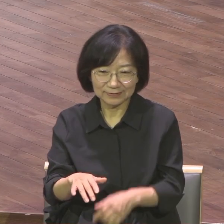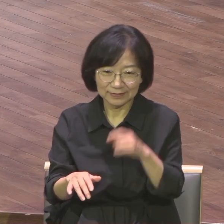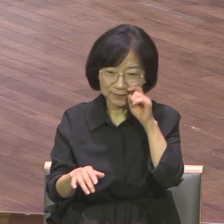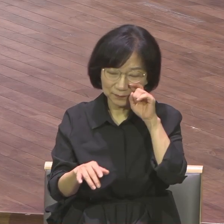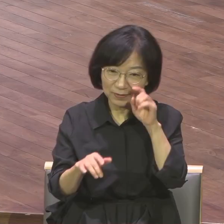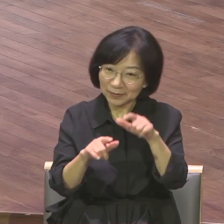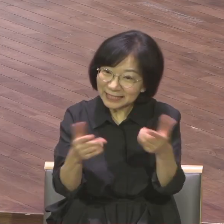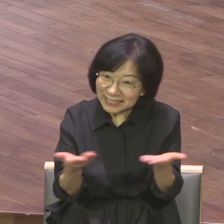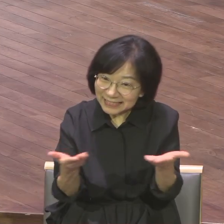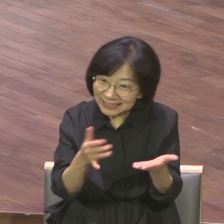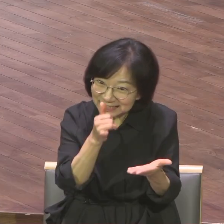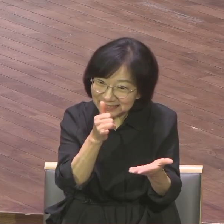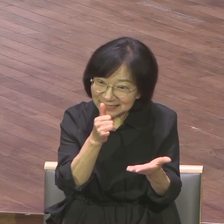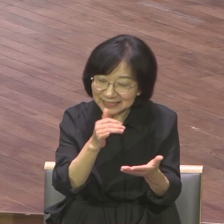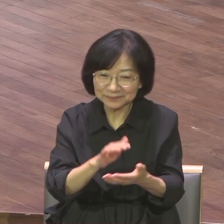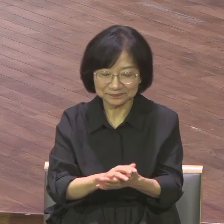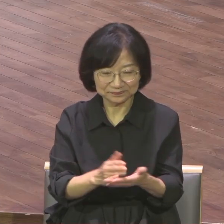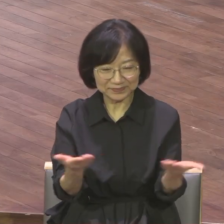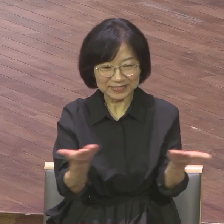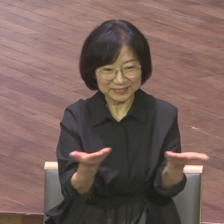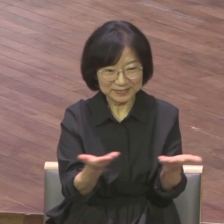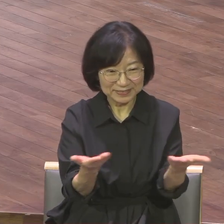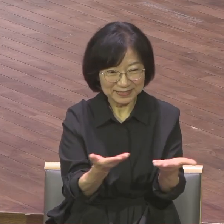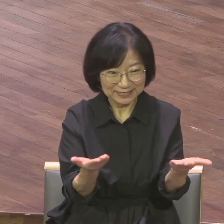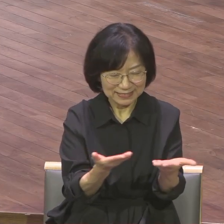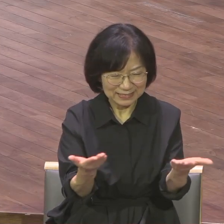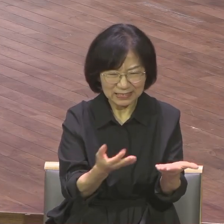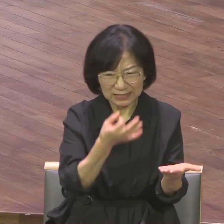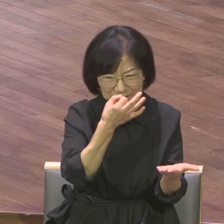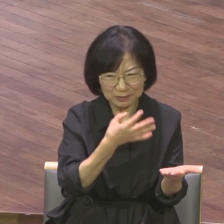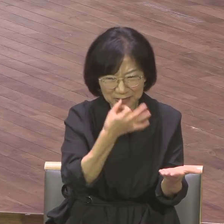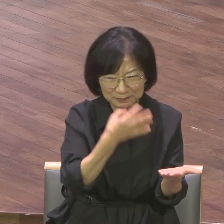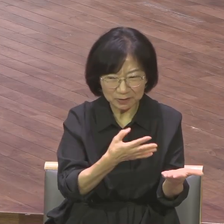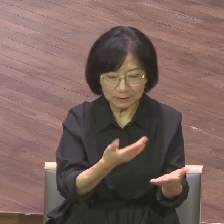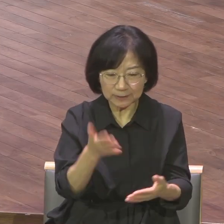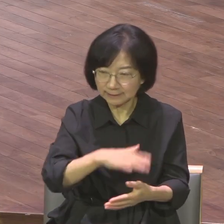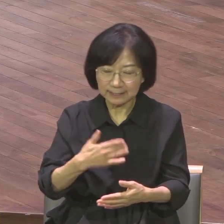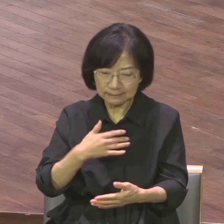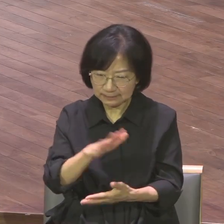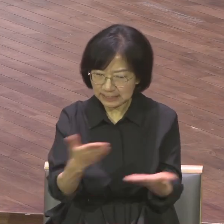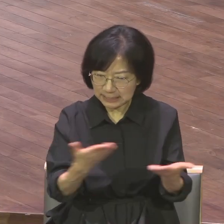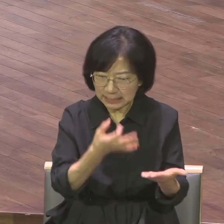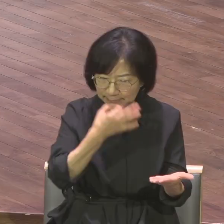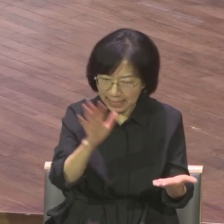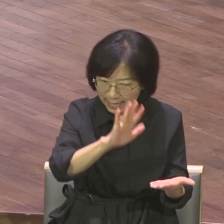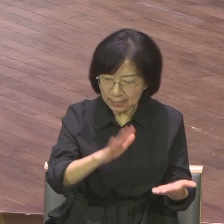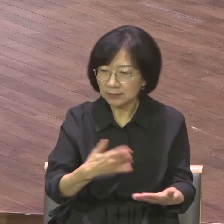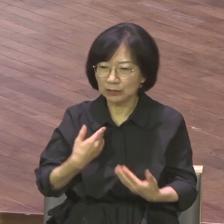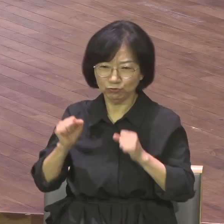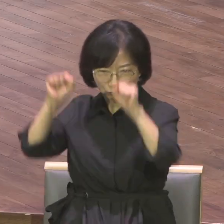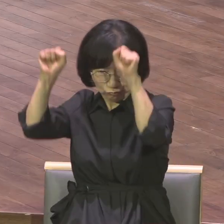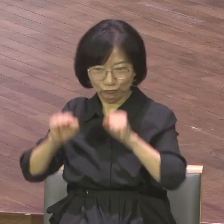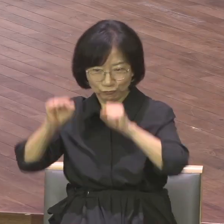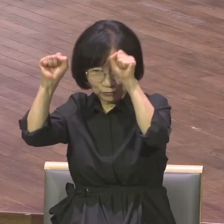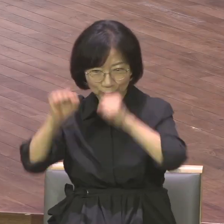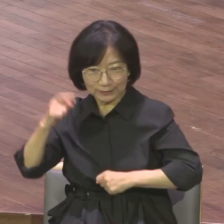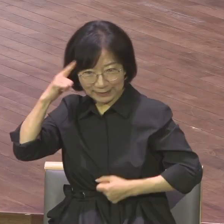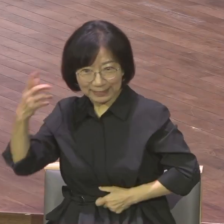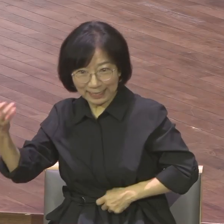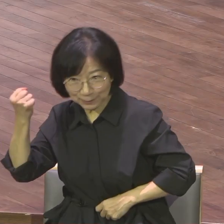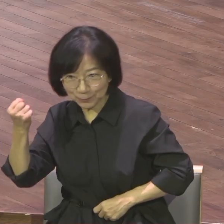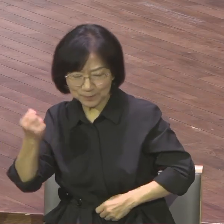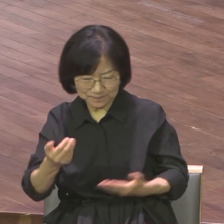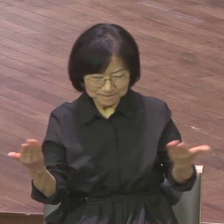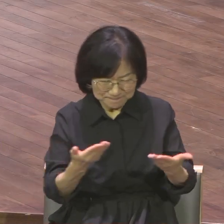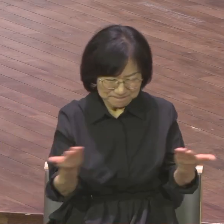일이 있잖아요. 이 일도 운동이라고 그렇게 생각하면 실제로 일을 하는데 운동이라고